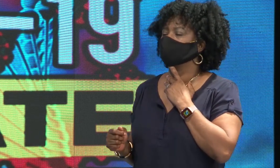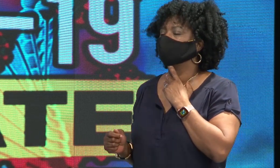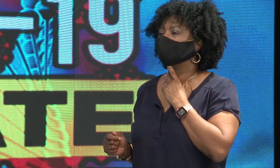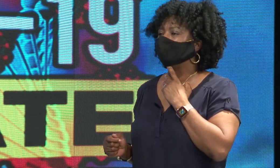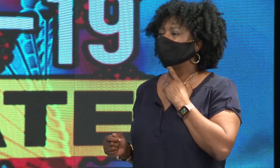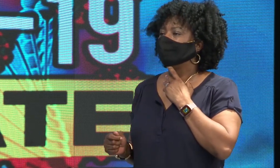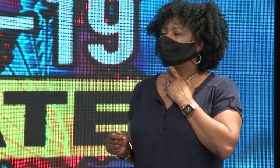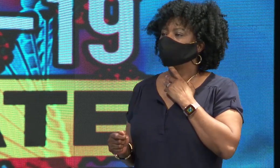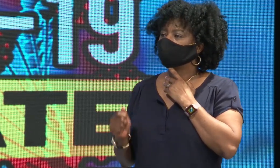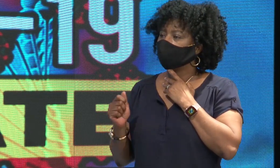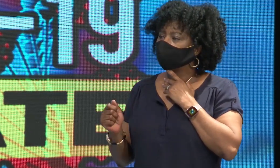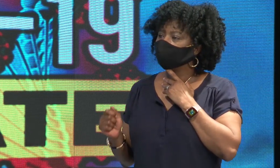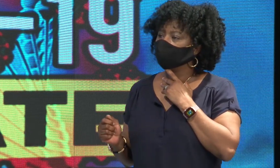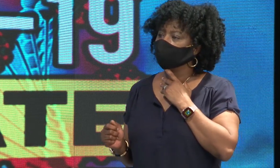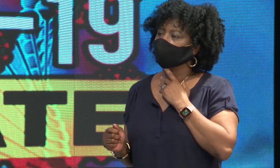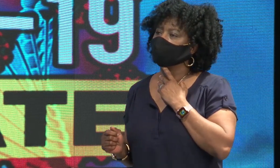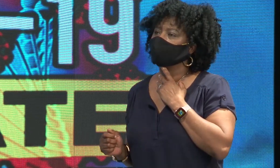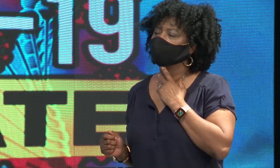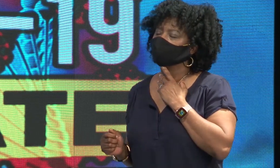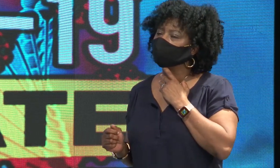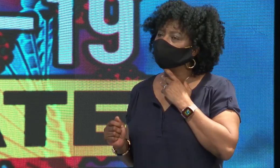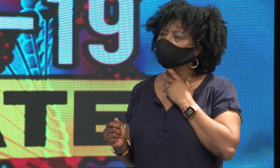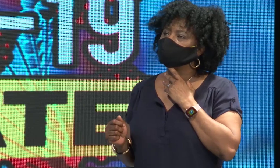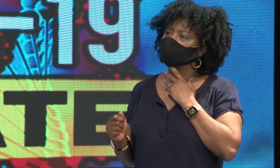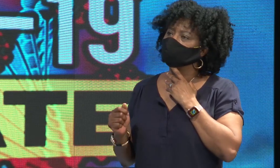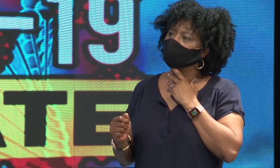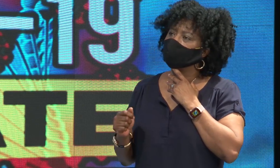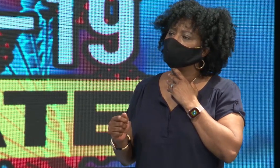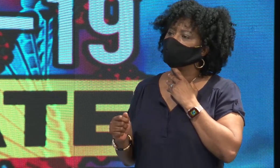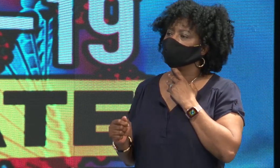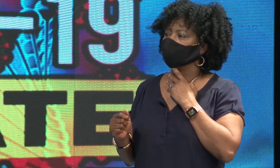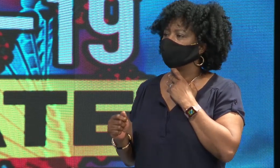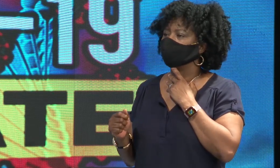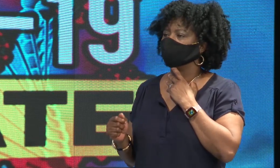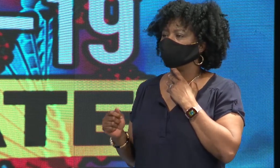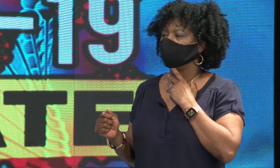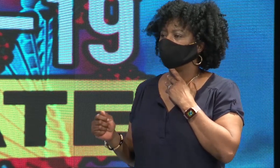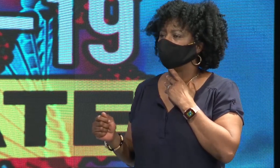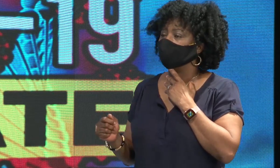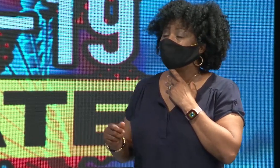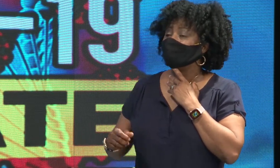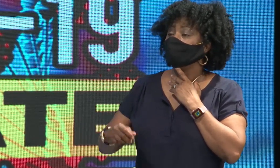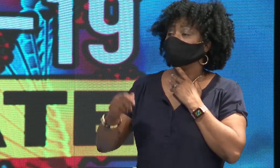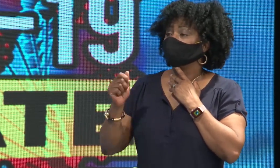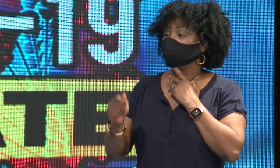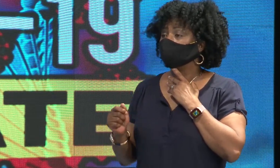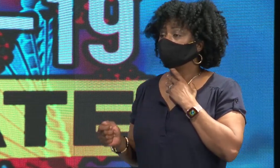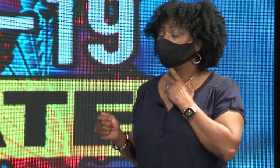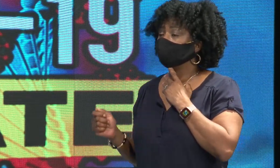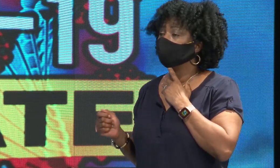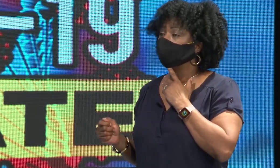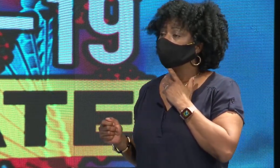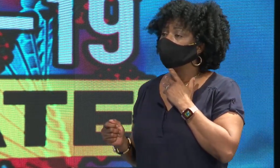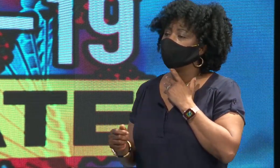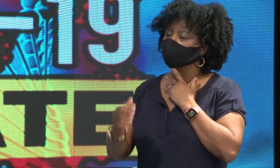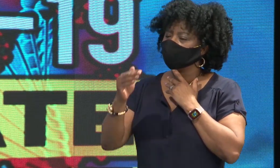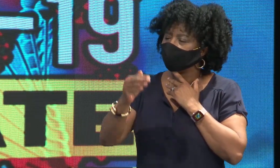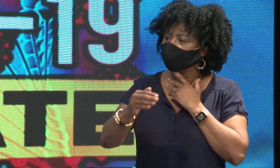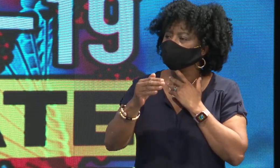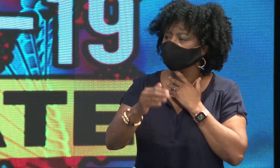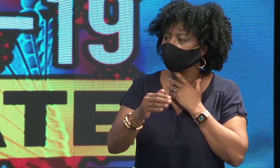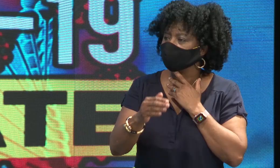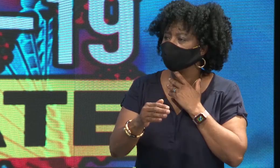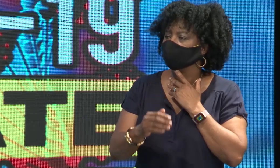en inkomsten. Dus het heeft een behoorlijke impact. Dus we moeten zo snel mogelijk weer naar het nieuwe normaal. Maar het nieuwe normaal kan alleen komen